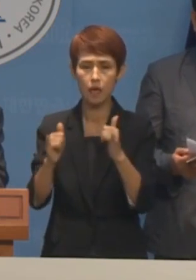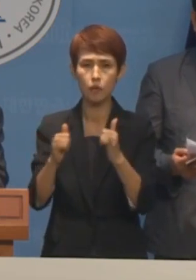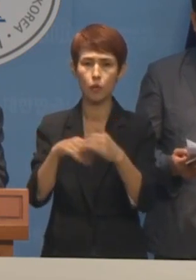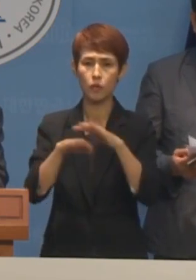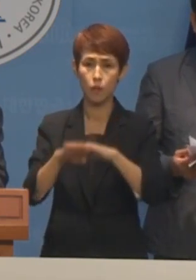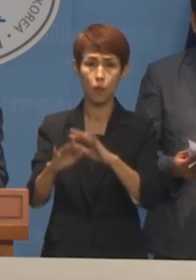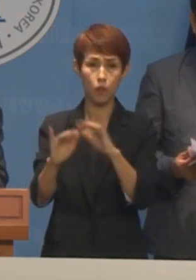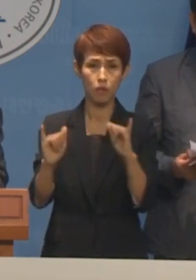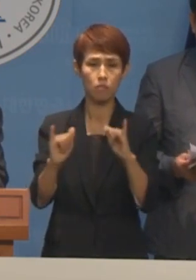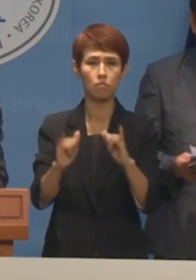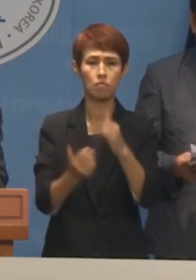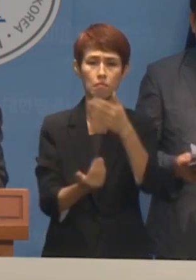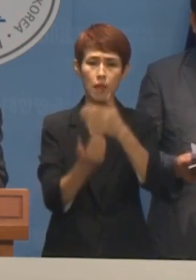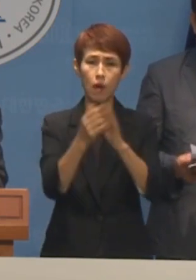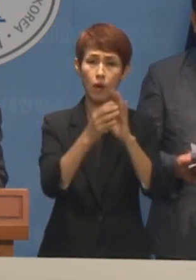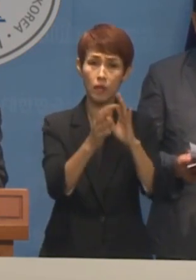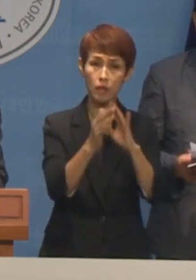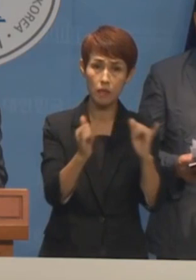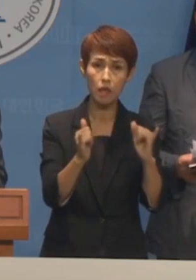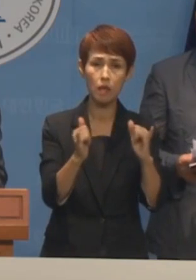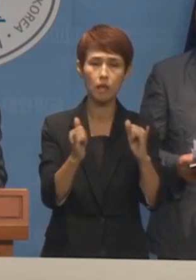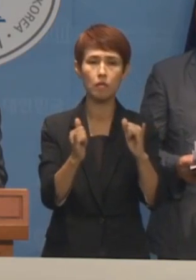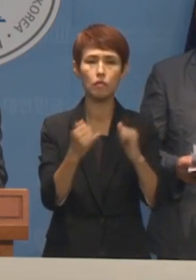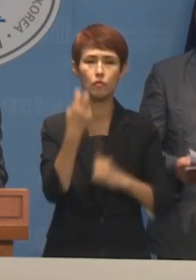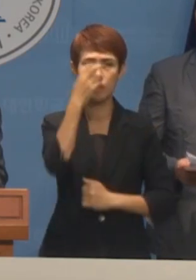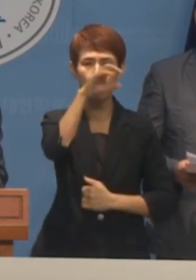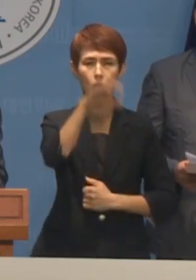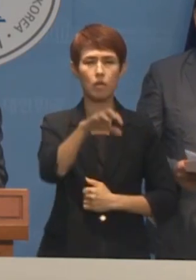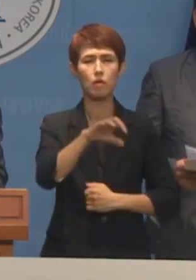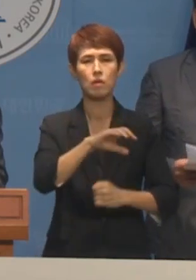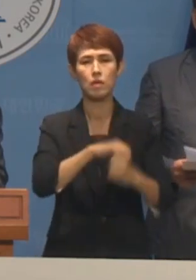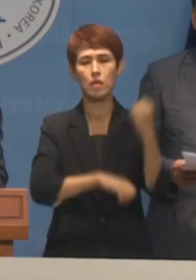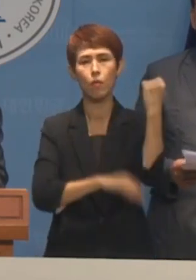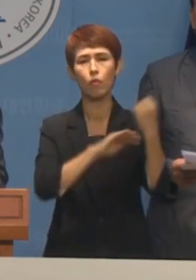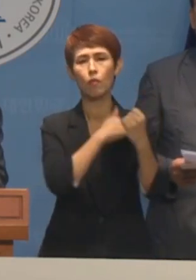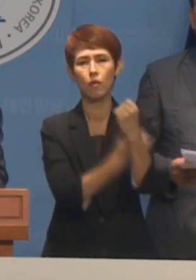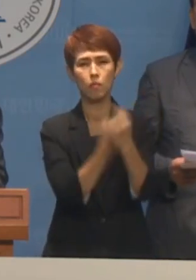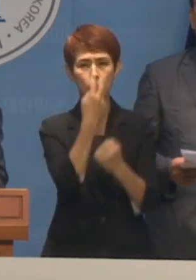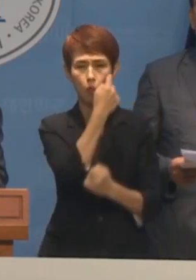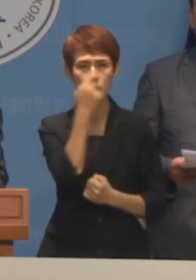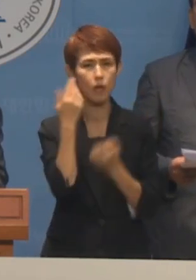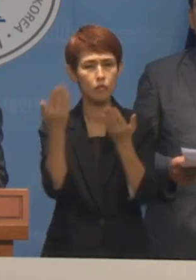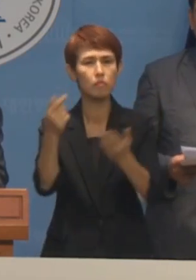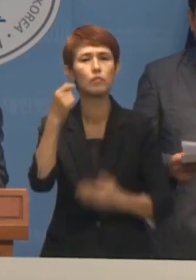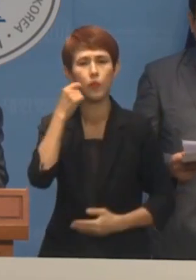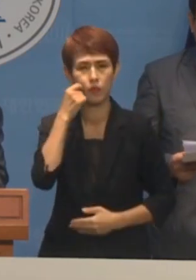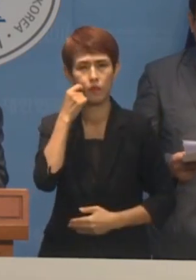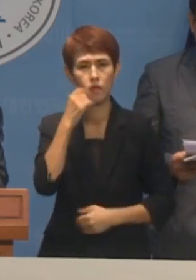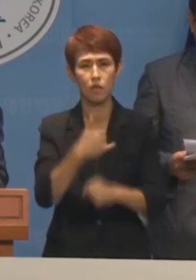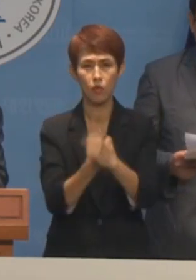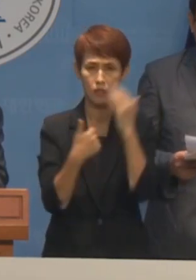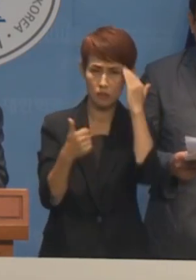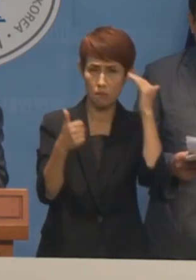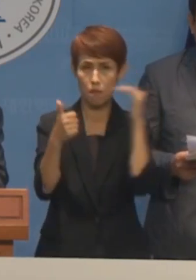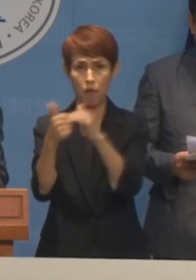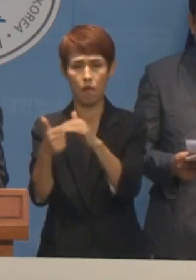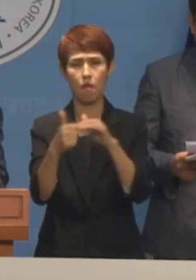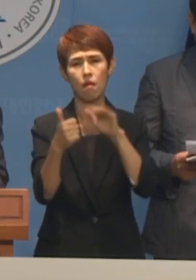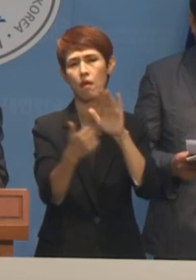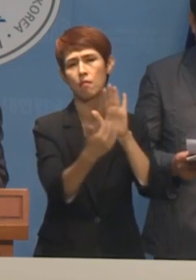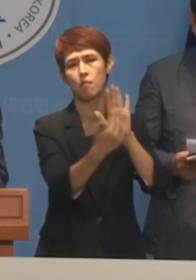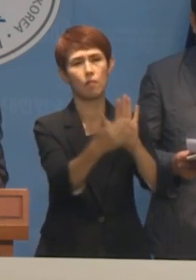관계인이 수사기관의 기본권의 보장, 침해 방지를 요구하기 어려울 뿐만 아니라 수사 자체의